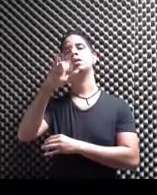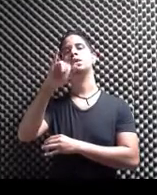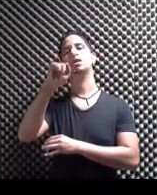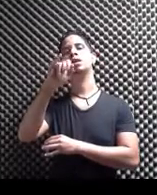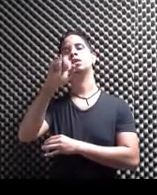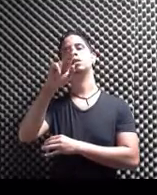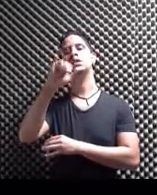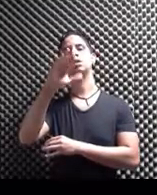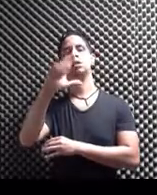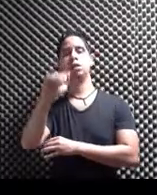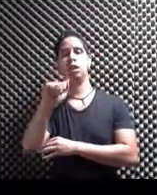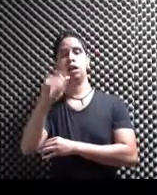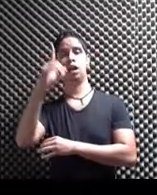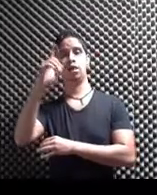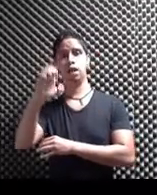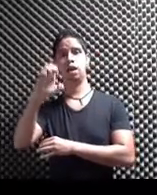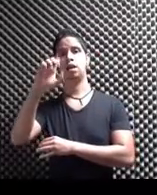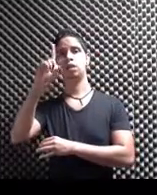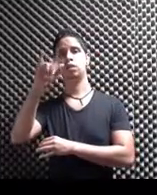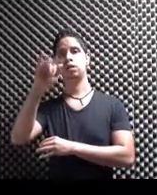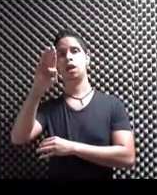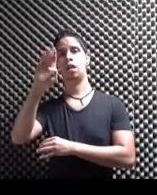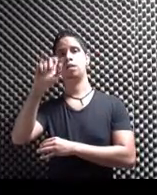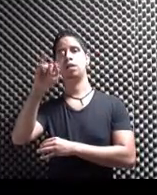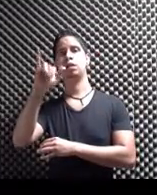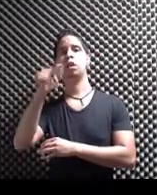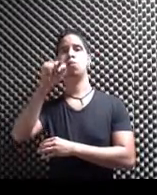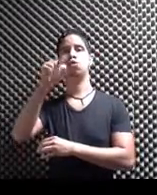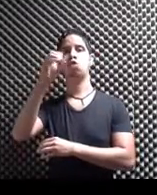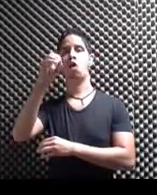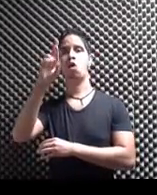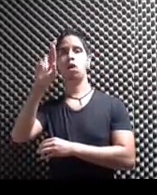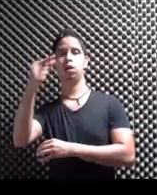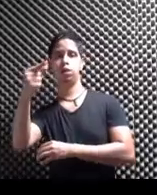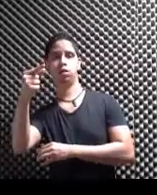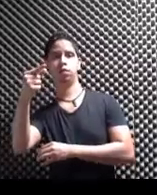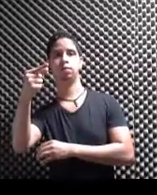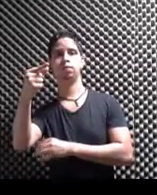es asimismo Fundación Pediátrica Diabetes punto org